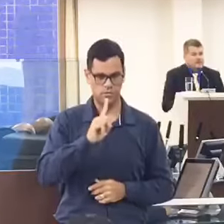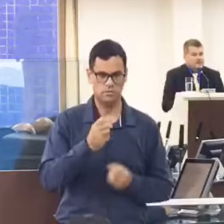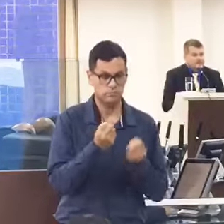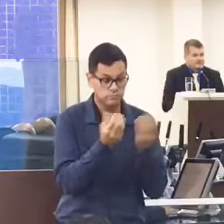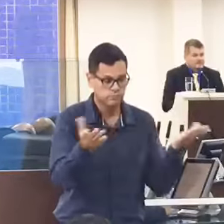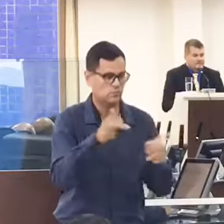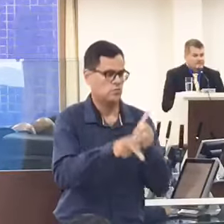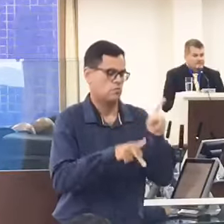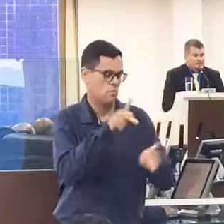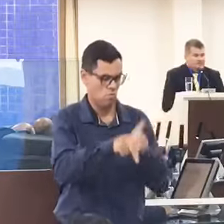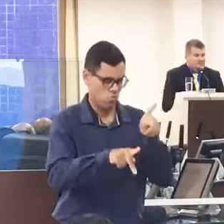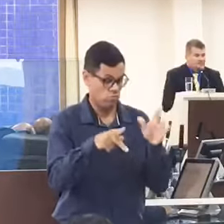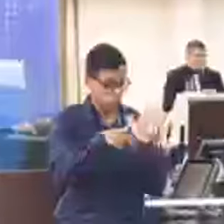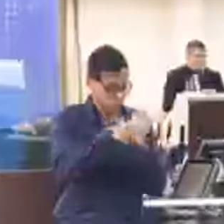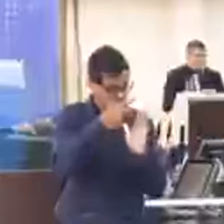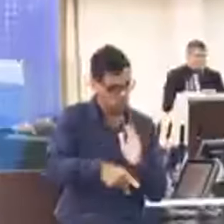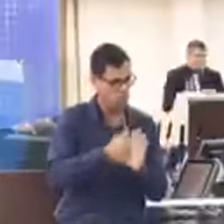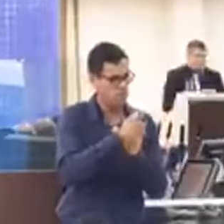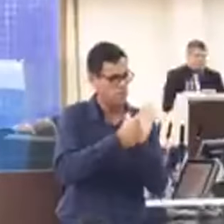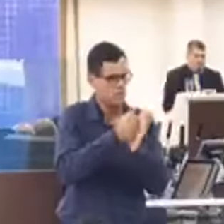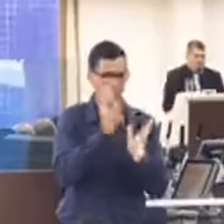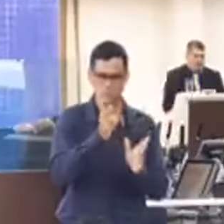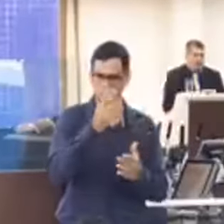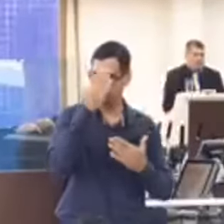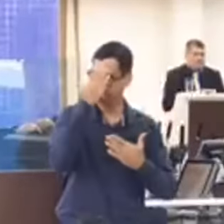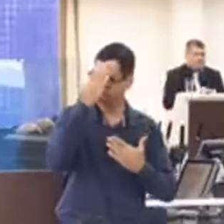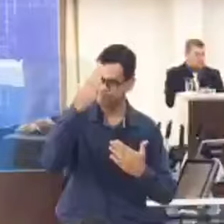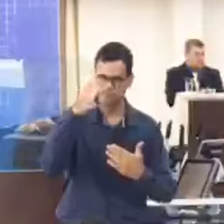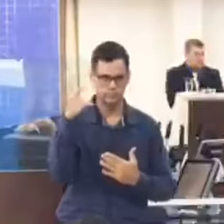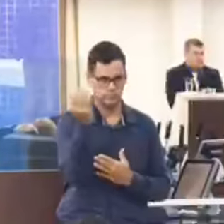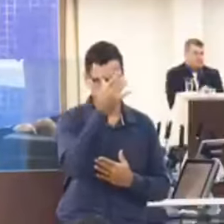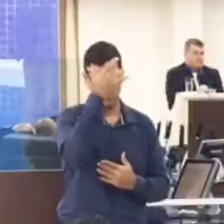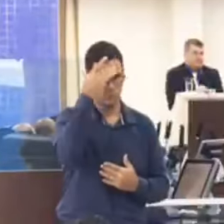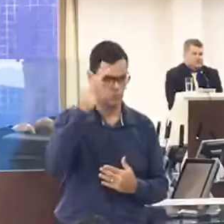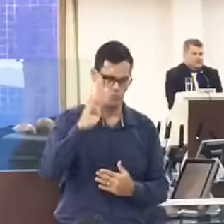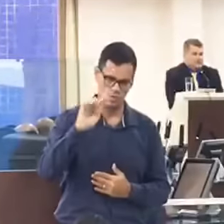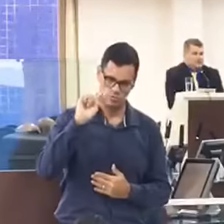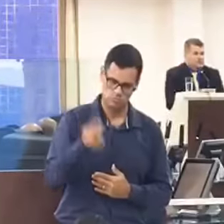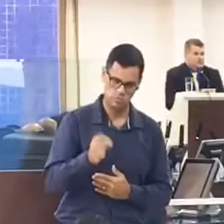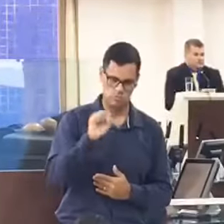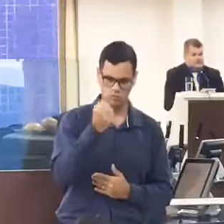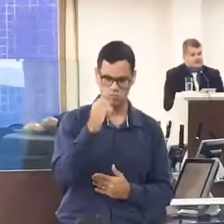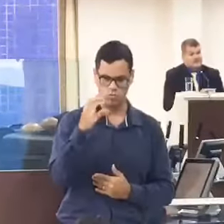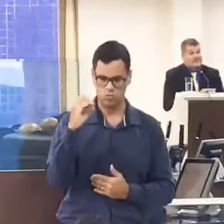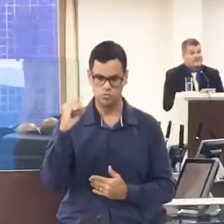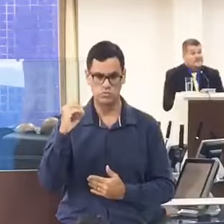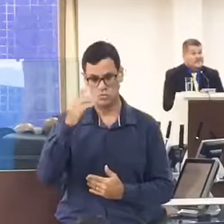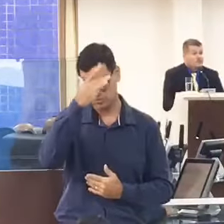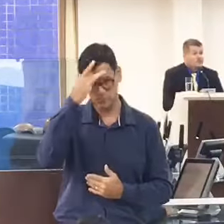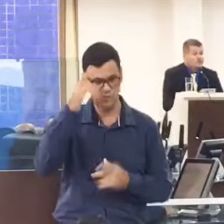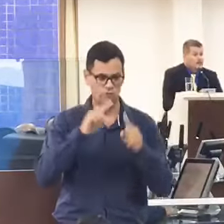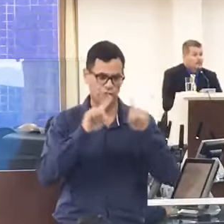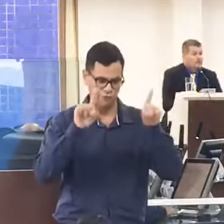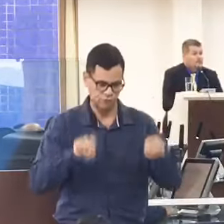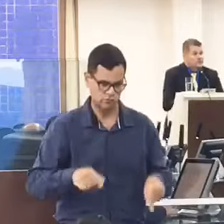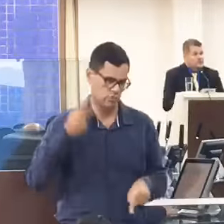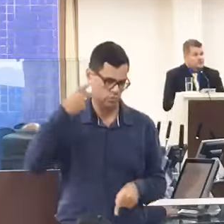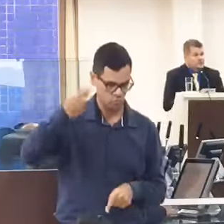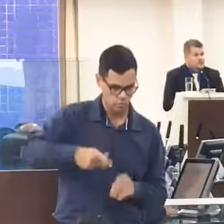povo do Paranaguá. Então eu sempre tenho que estar agradecendo a todos os 4.800 funcionários públicos que entenderam